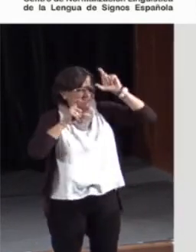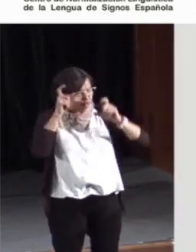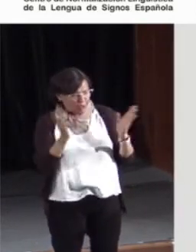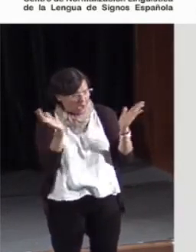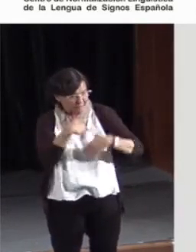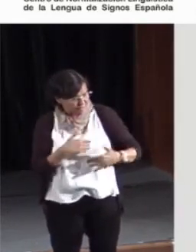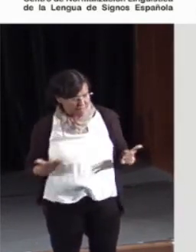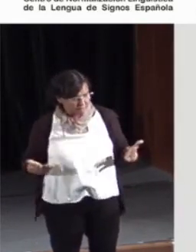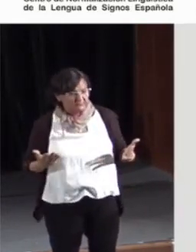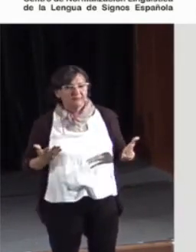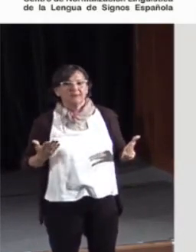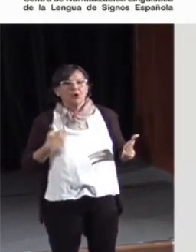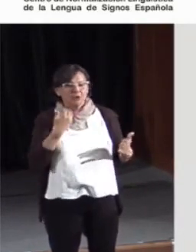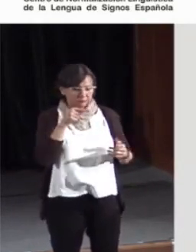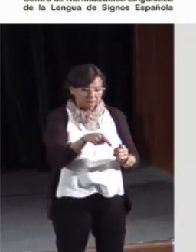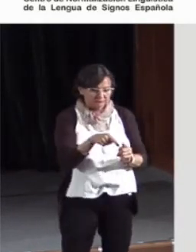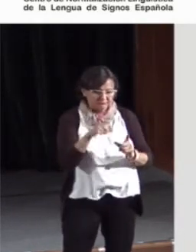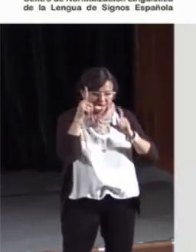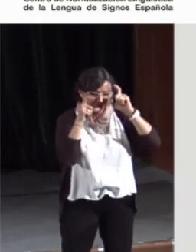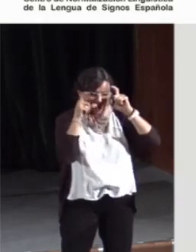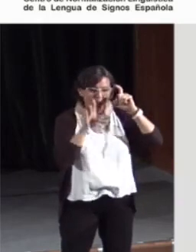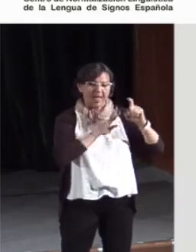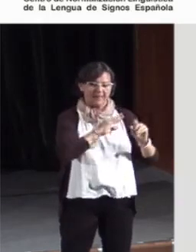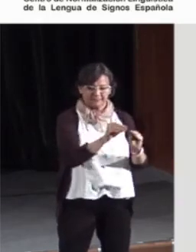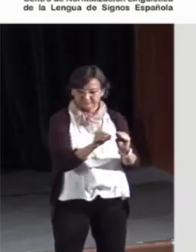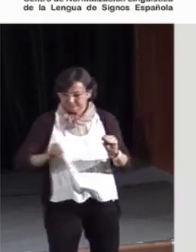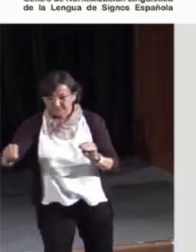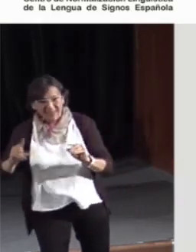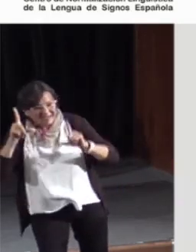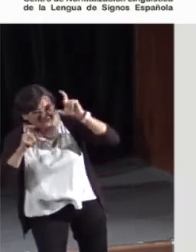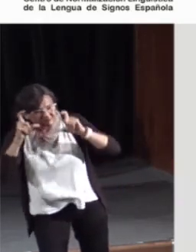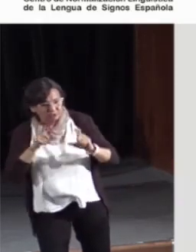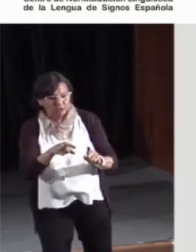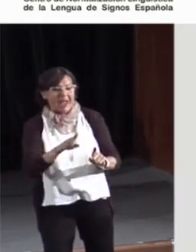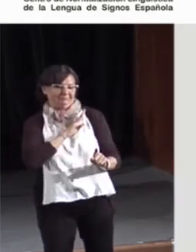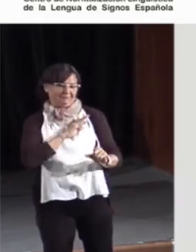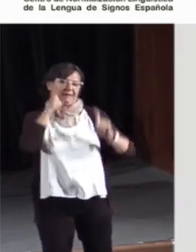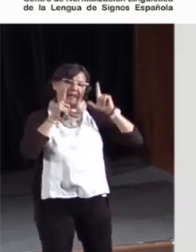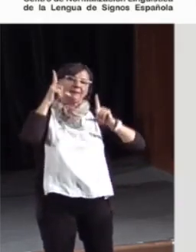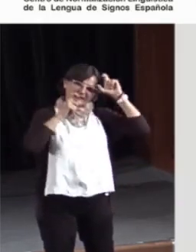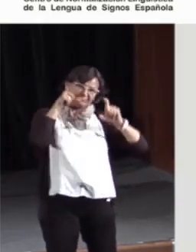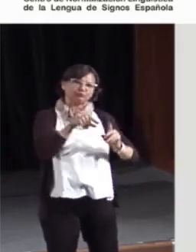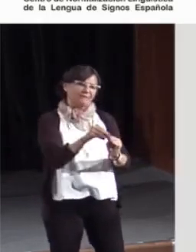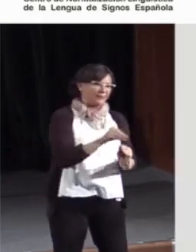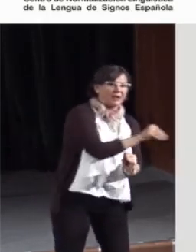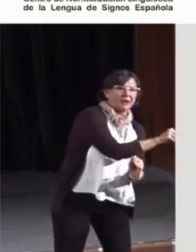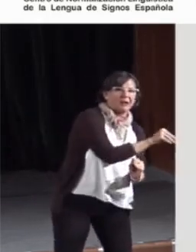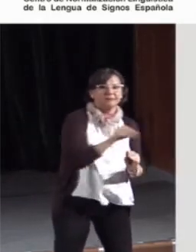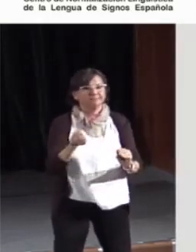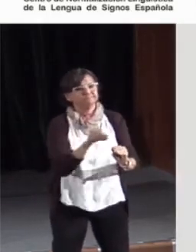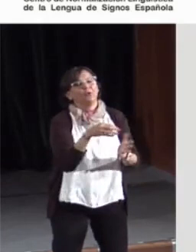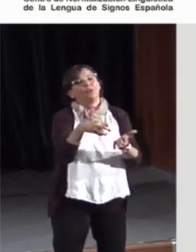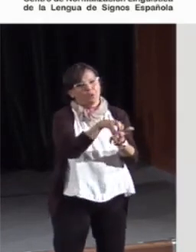están vinculados necesariamente a la lengua de signos. En otros países, en los países nórdicos, no utilizan tanto estos gestos. Y